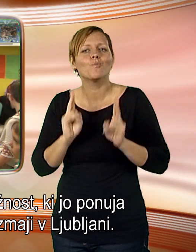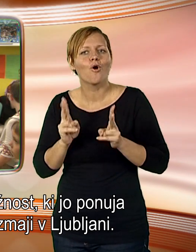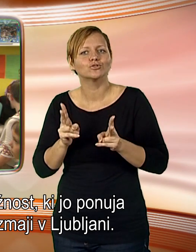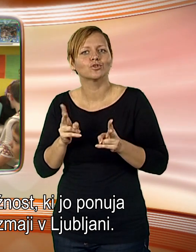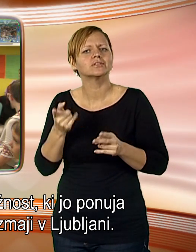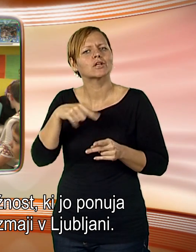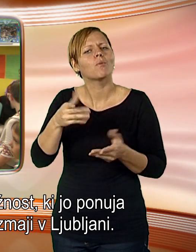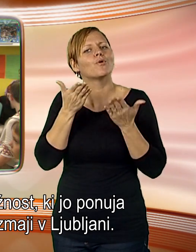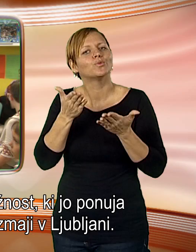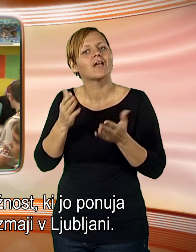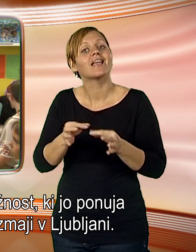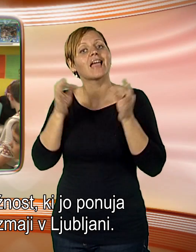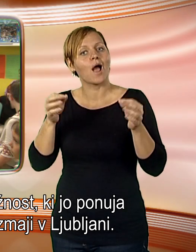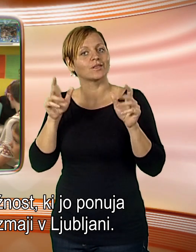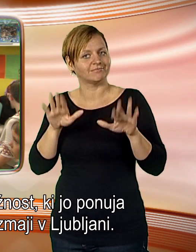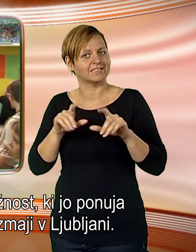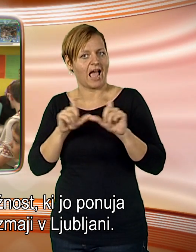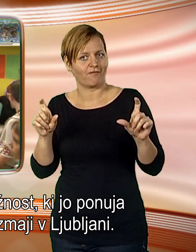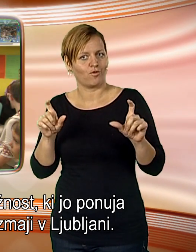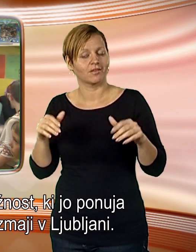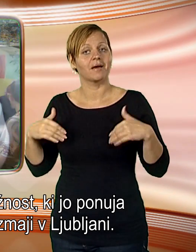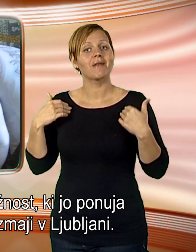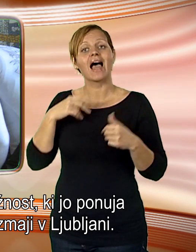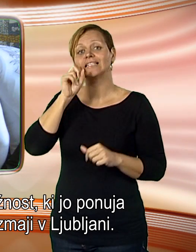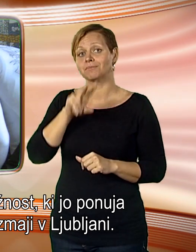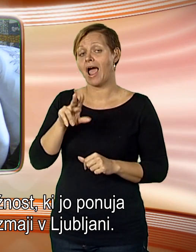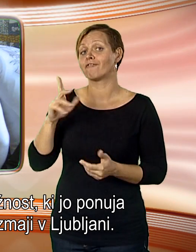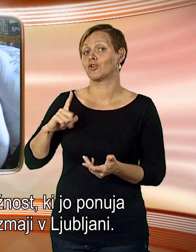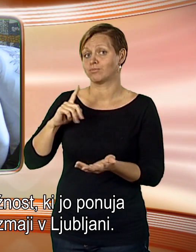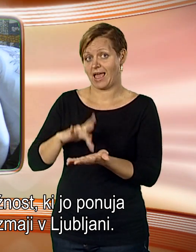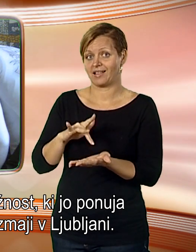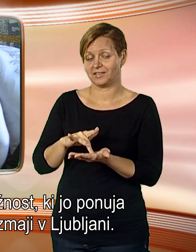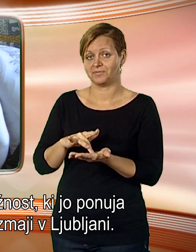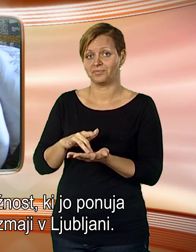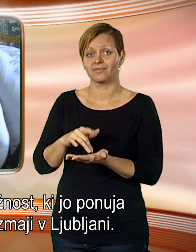Izkoristite lahko možnost, ki jo ponuja javni zavod Mladi zmaji v Ljubljani.